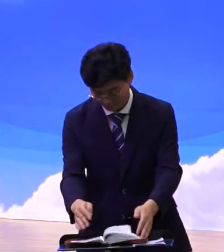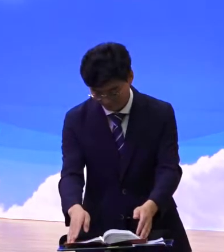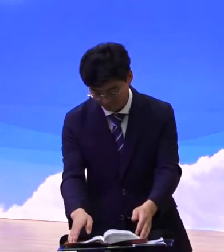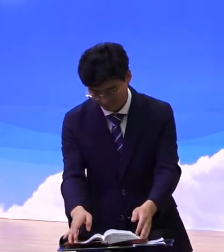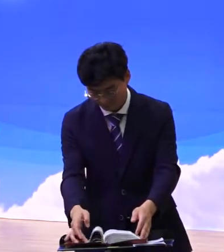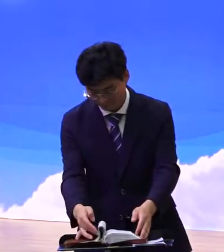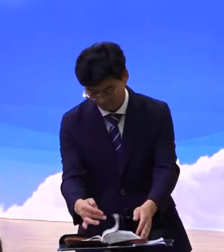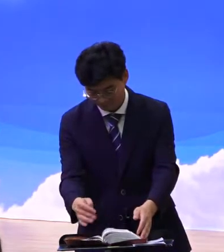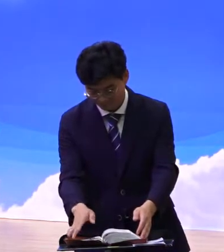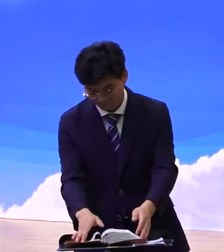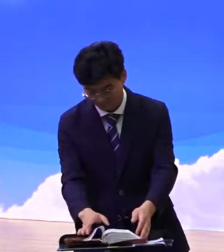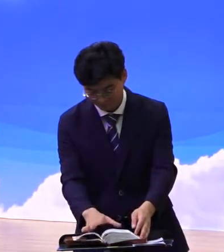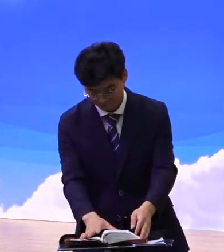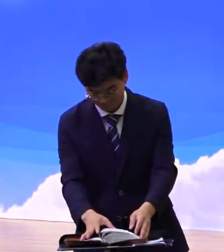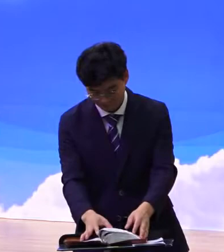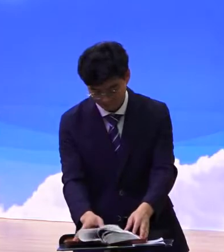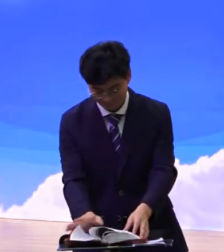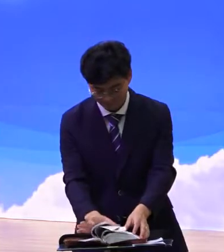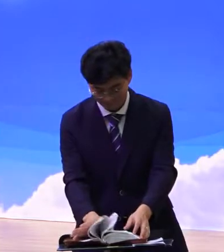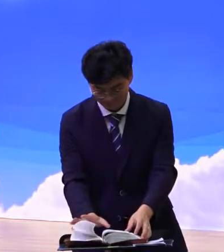봉헌하겠습니다.